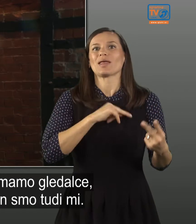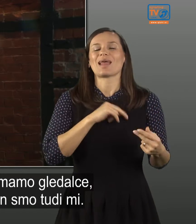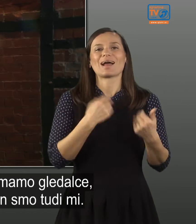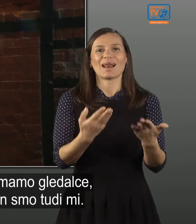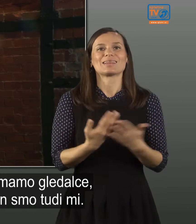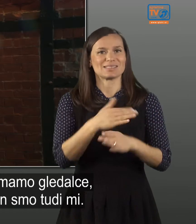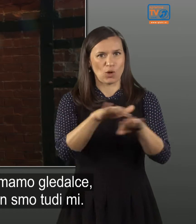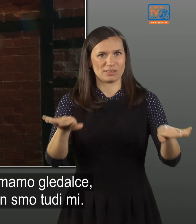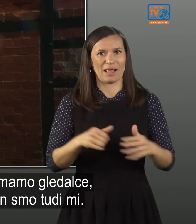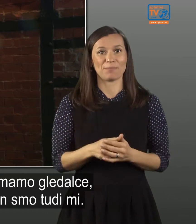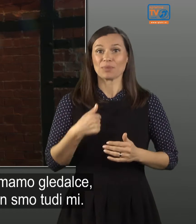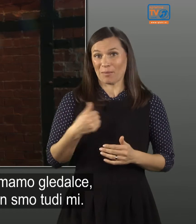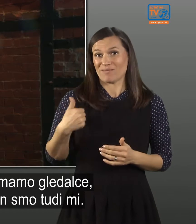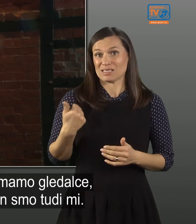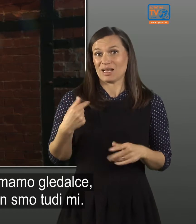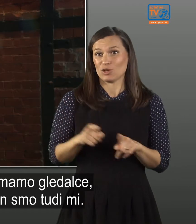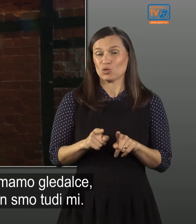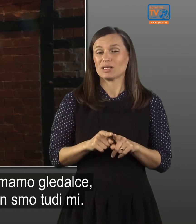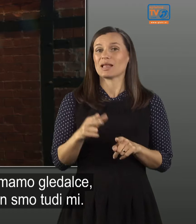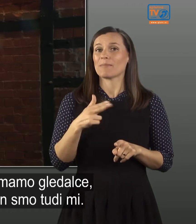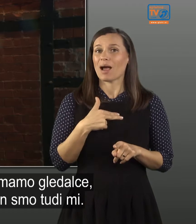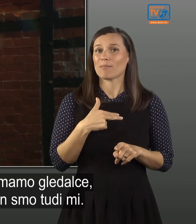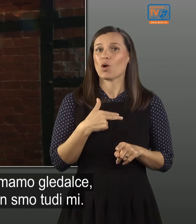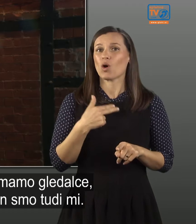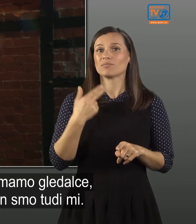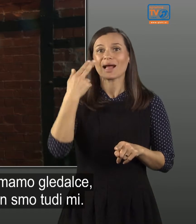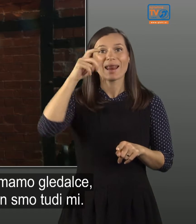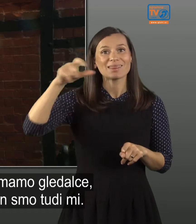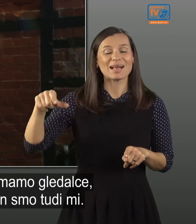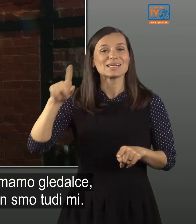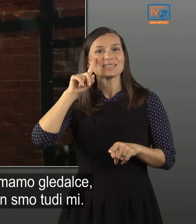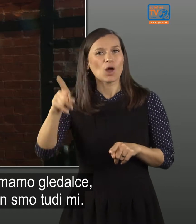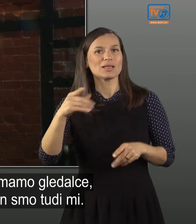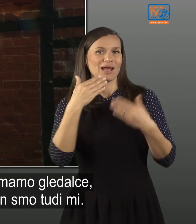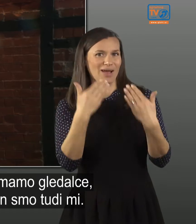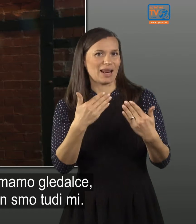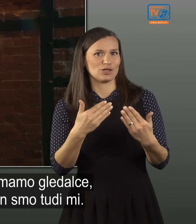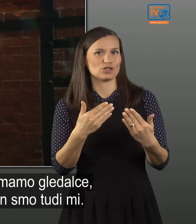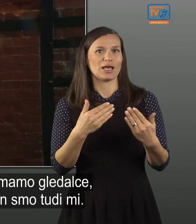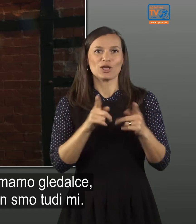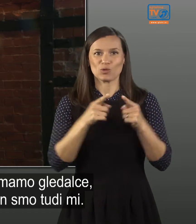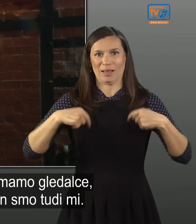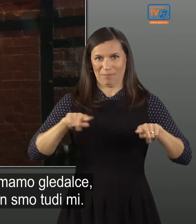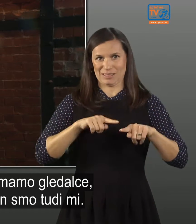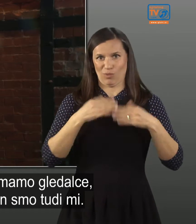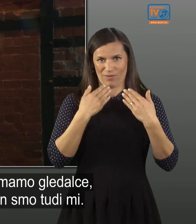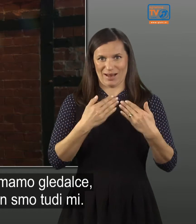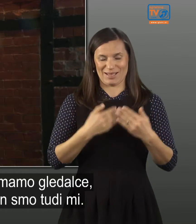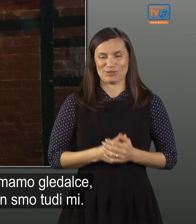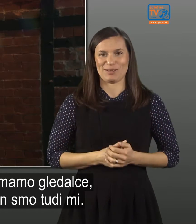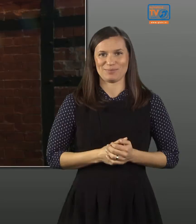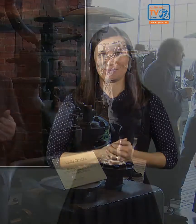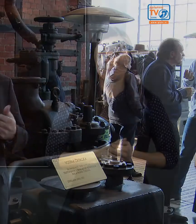pa me tudi, da imamo gledalce, ki znajo biti hvaležni in smo tudi mi.